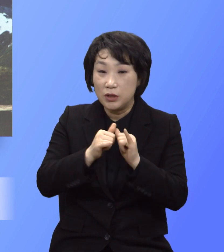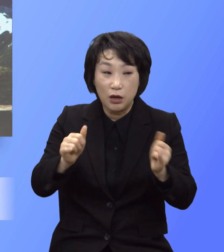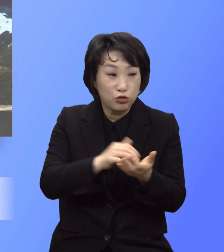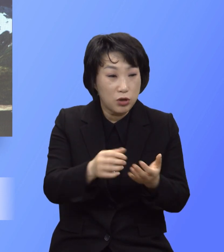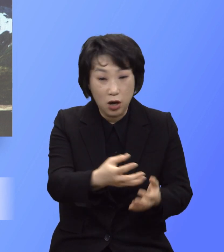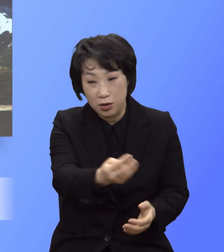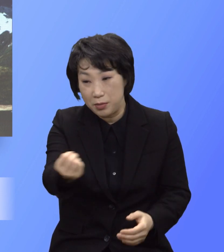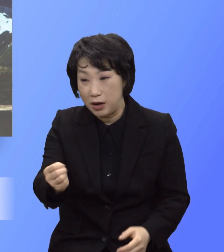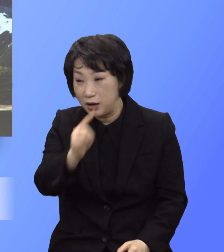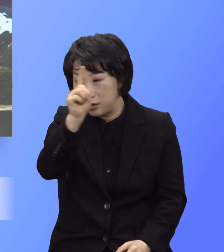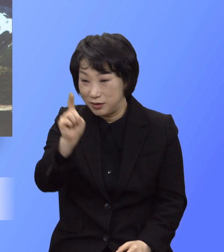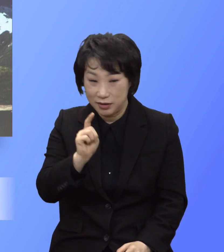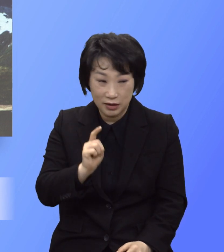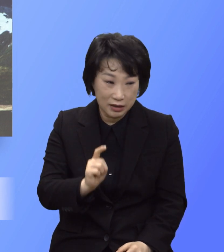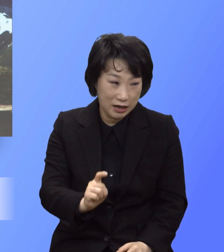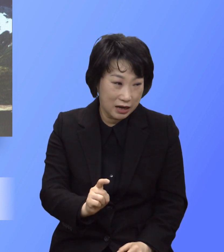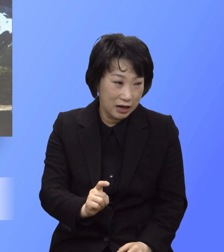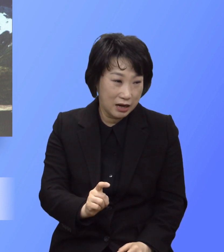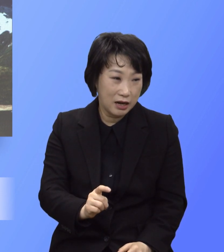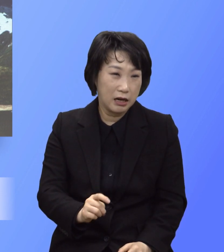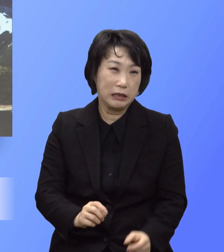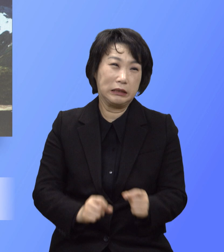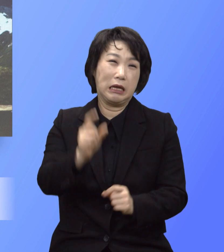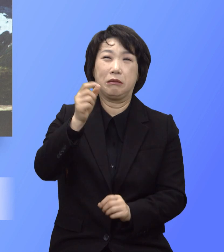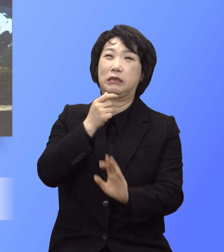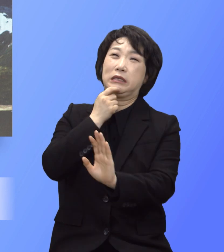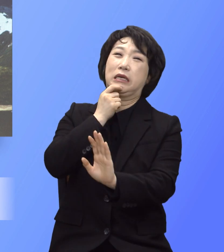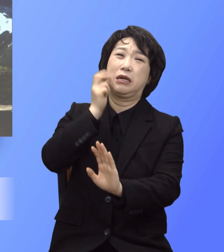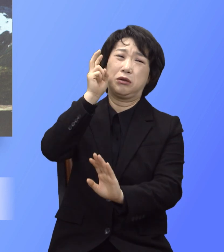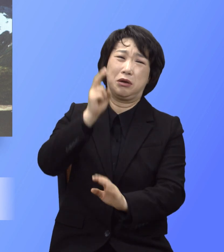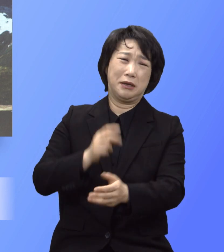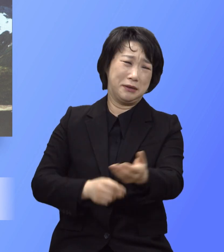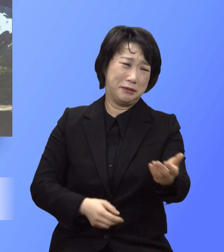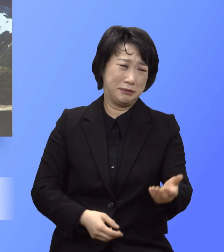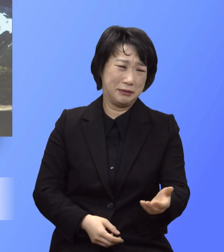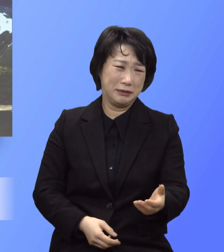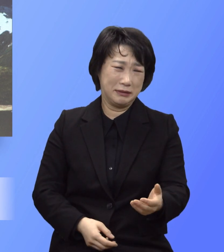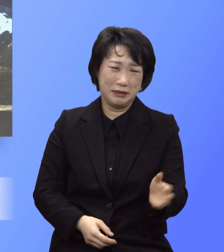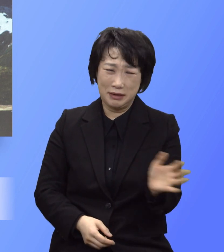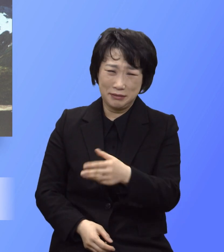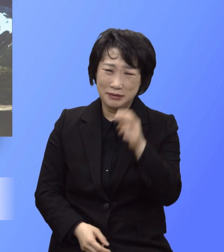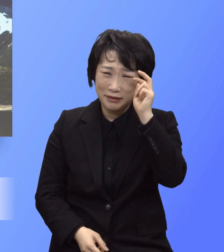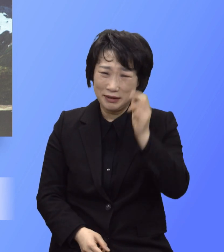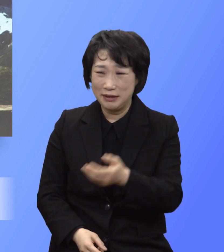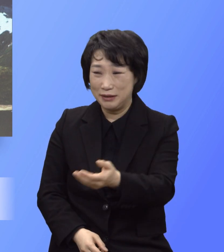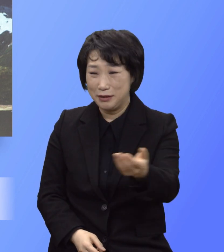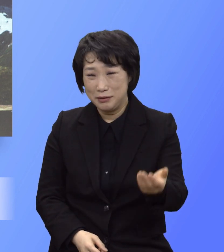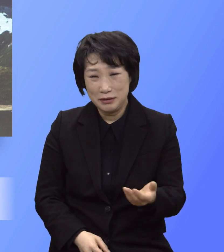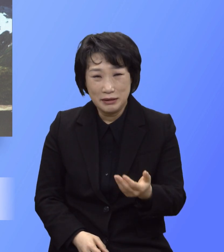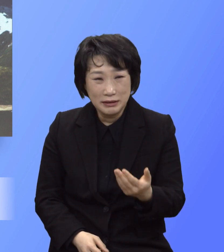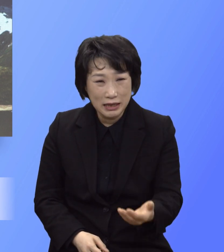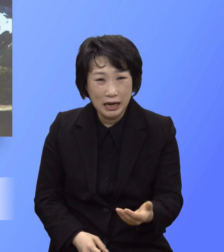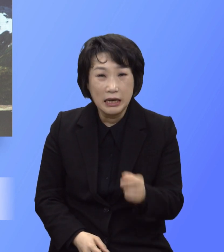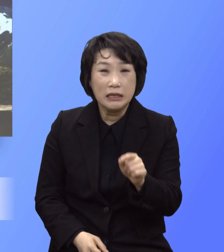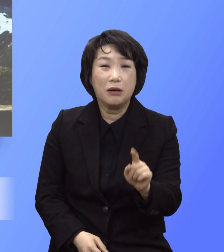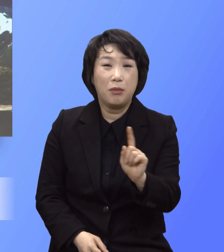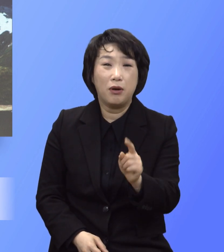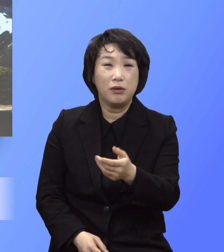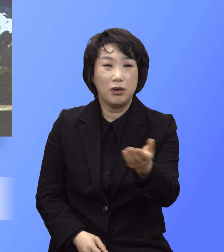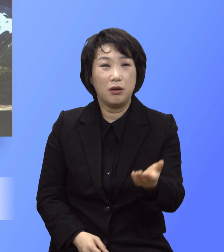여기 얼마나 있겠는가? 거의 없겠지. 거의 없겠지. 이걸 뭐라고